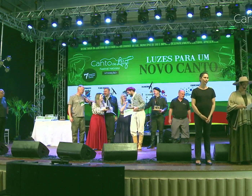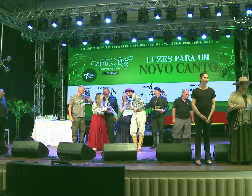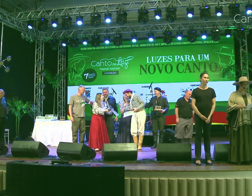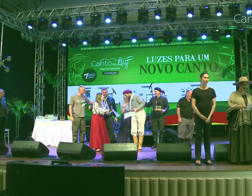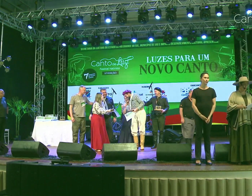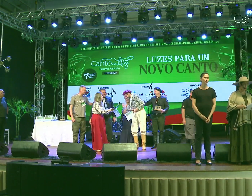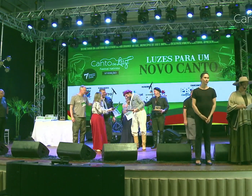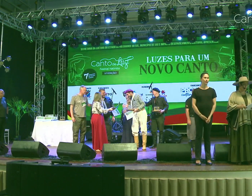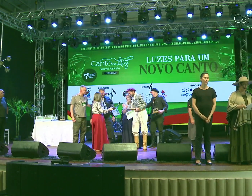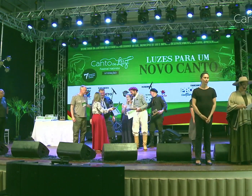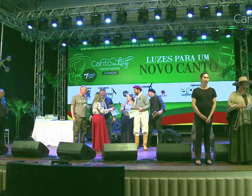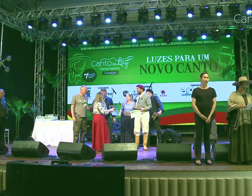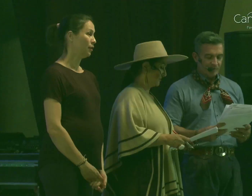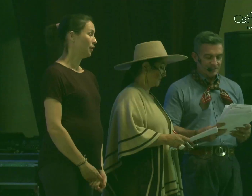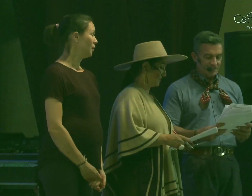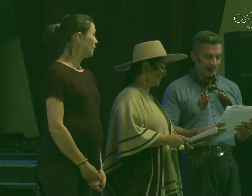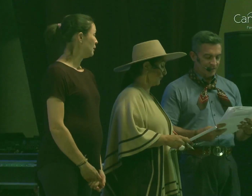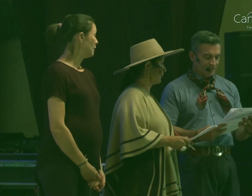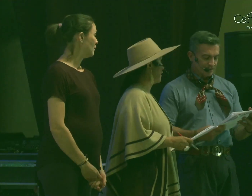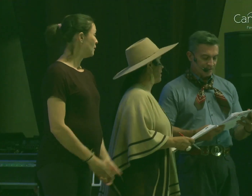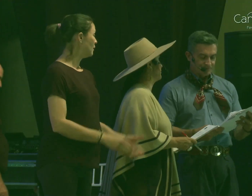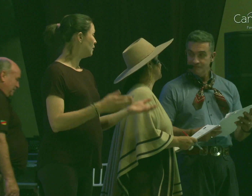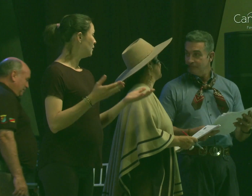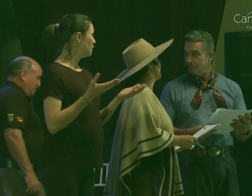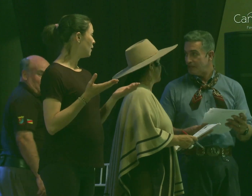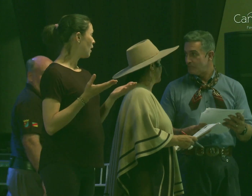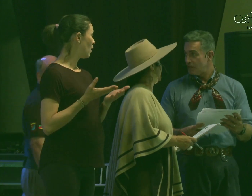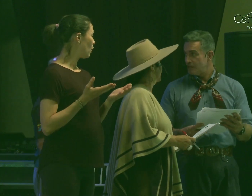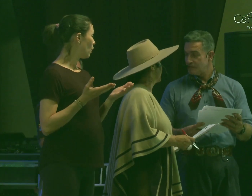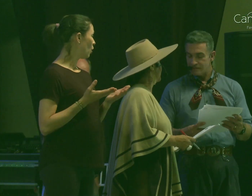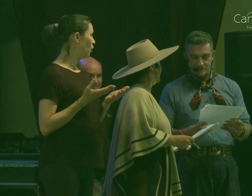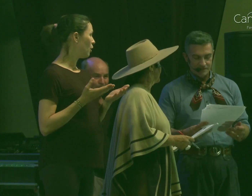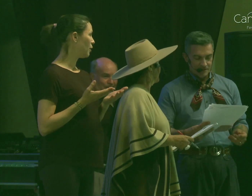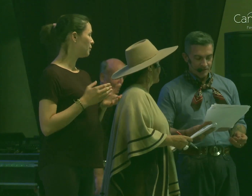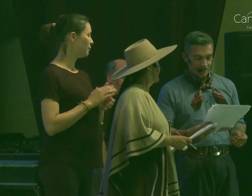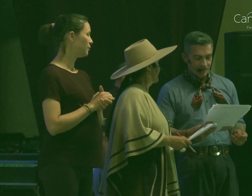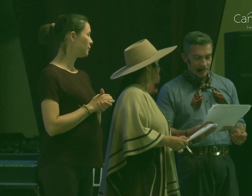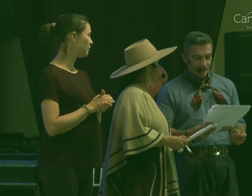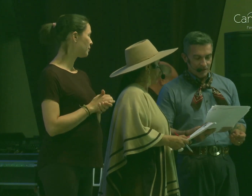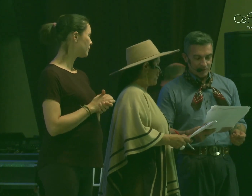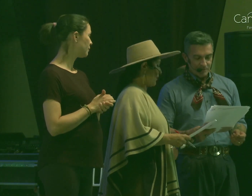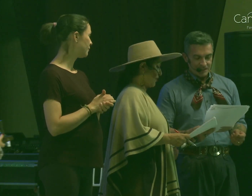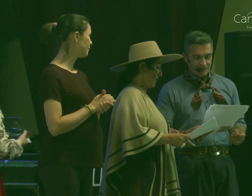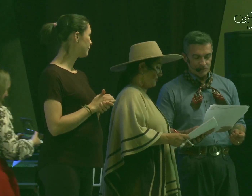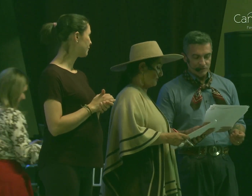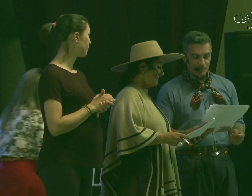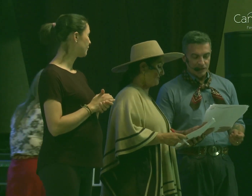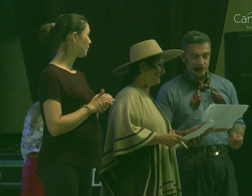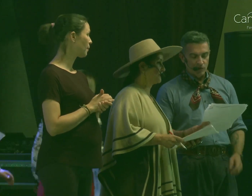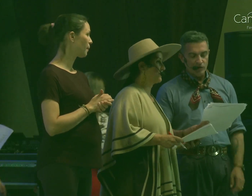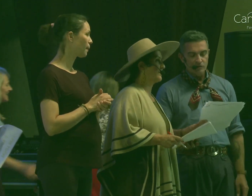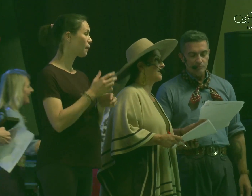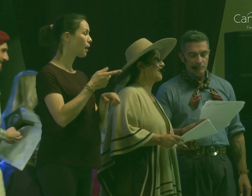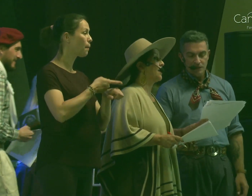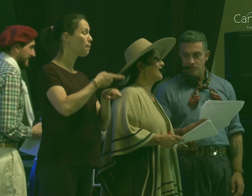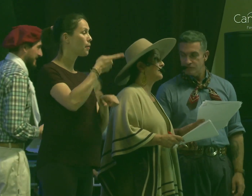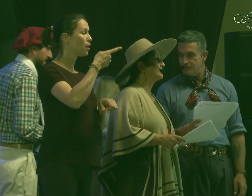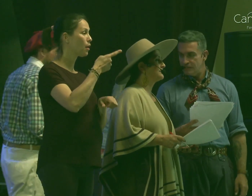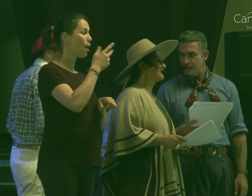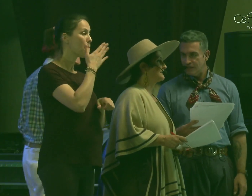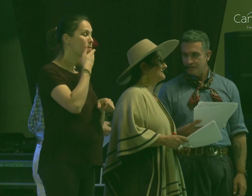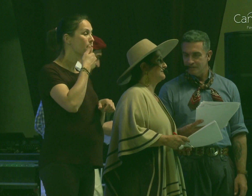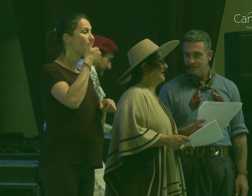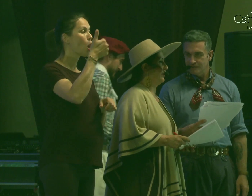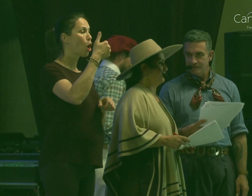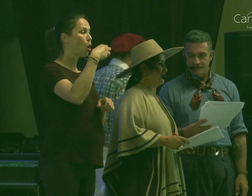Bom, agora a gente vai passar aqui, Ana. Parabéns. a premiação de melhor